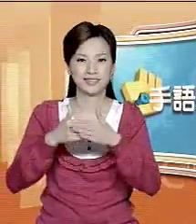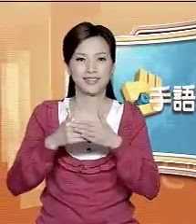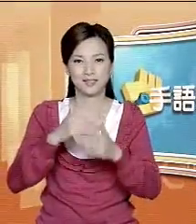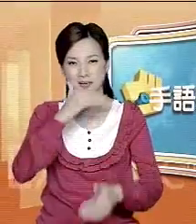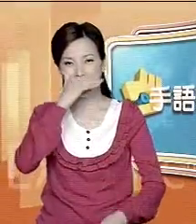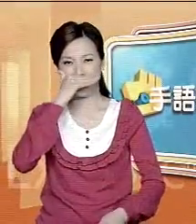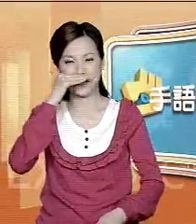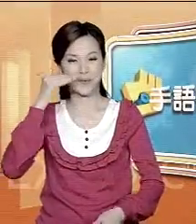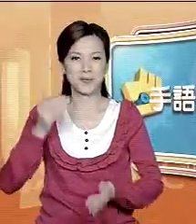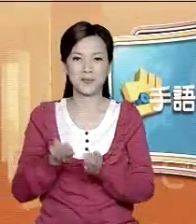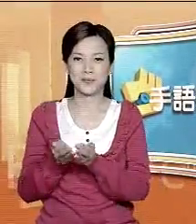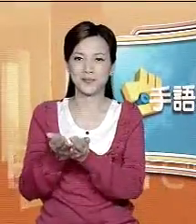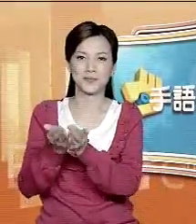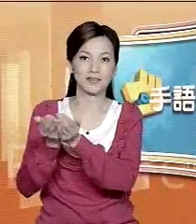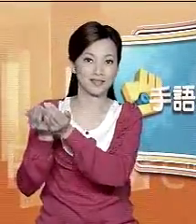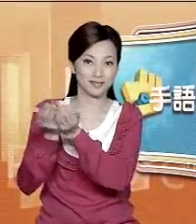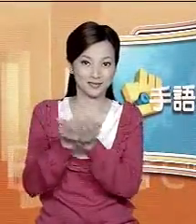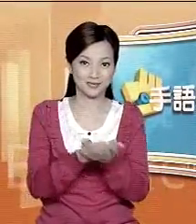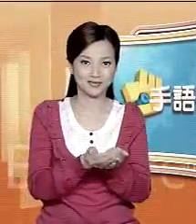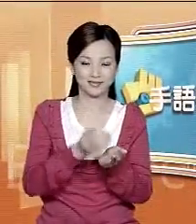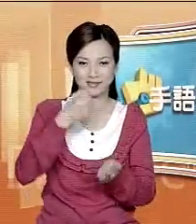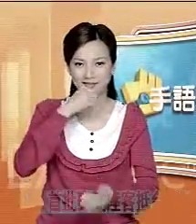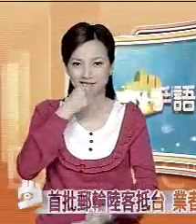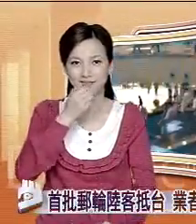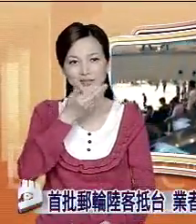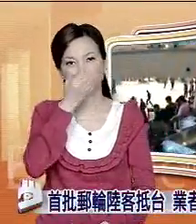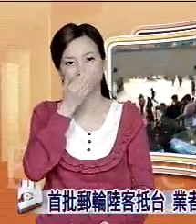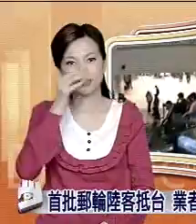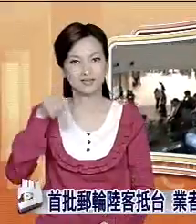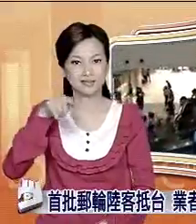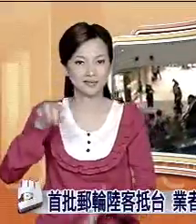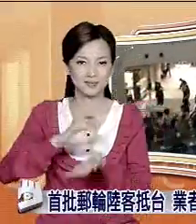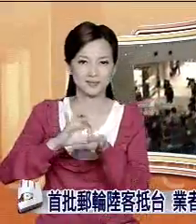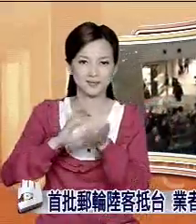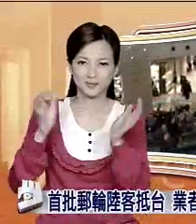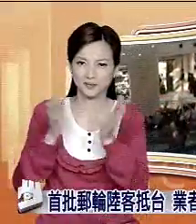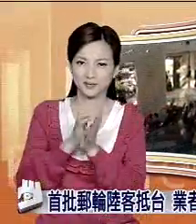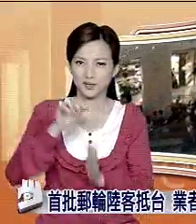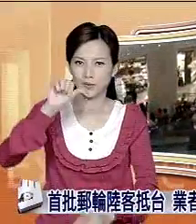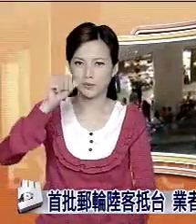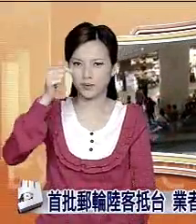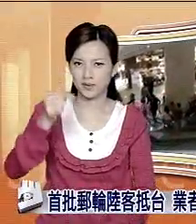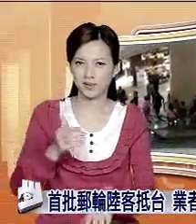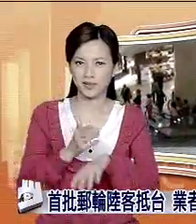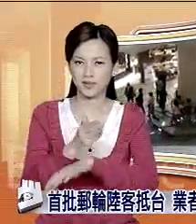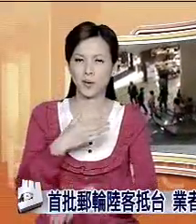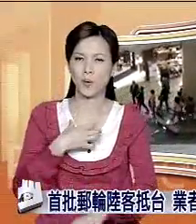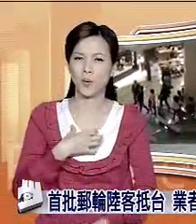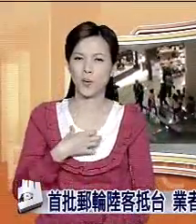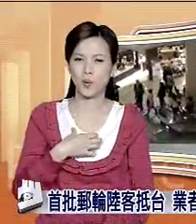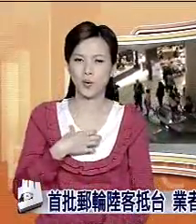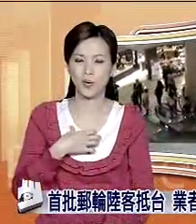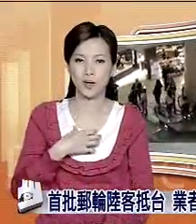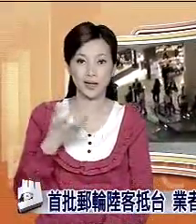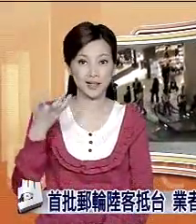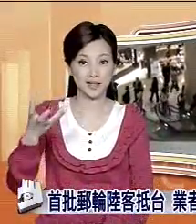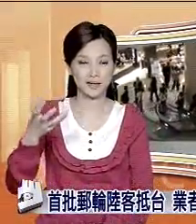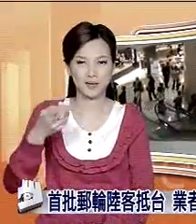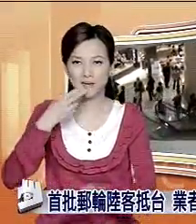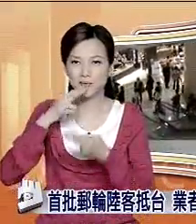刚才我们看到了 JP 搭乘游轮来台的大陆观光客，预估至少带来5亿以上的商机。虽然绝